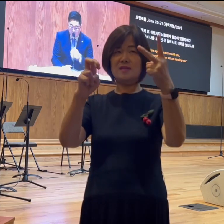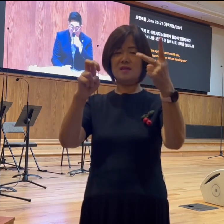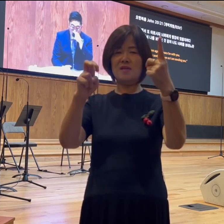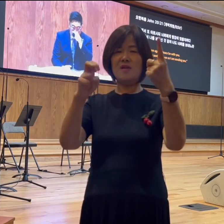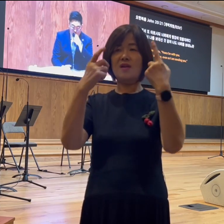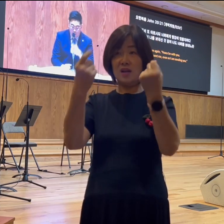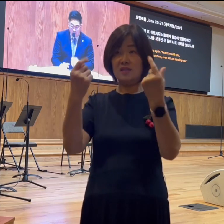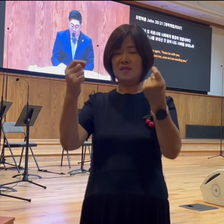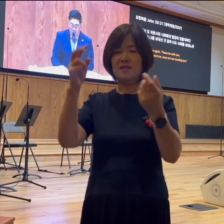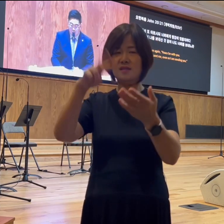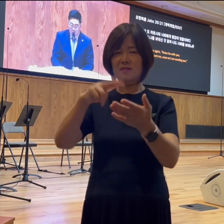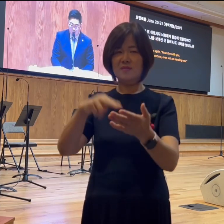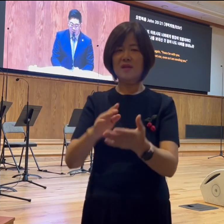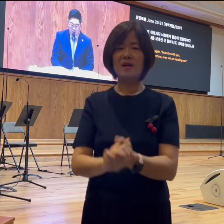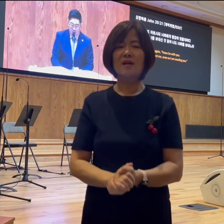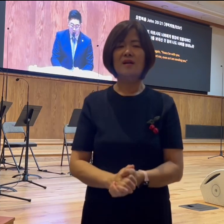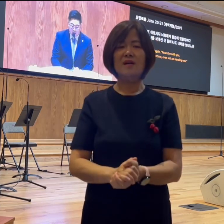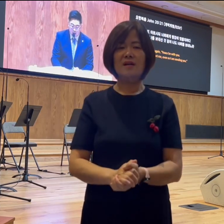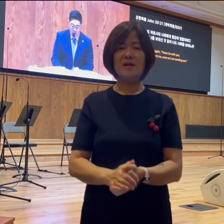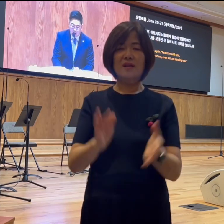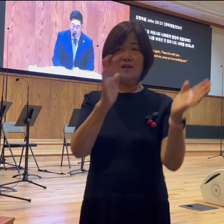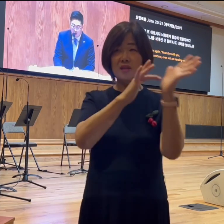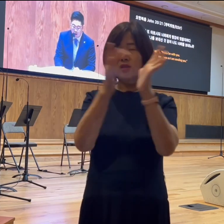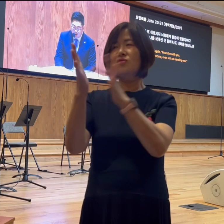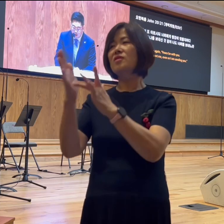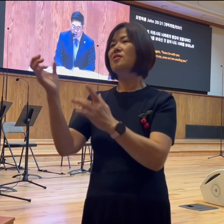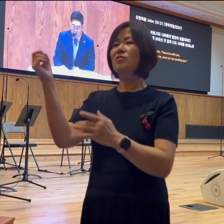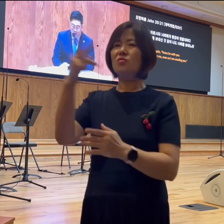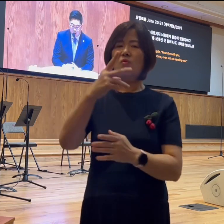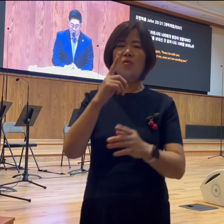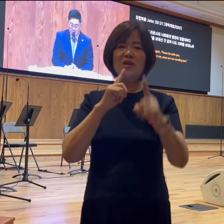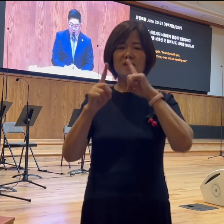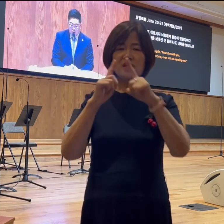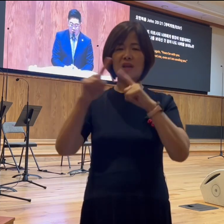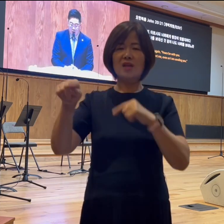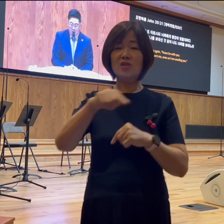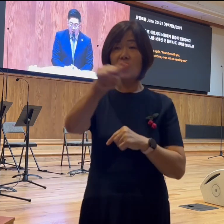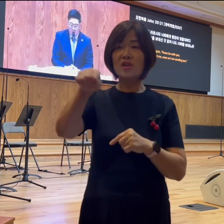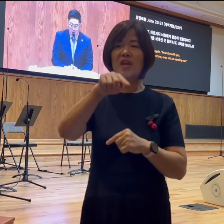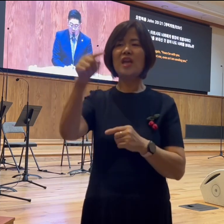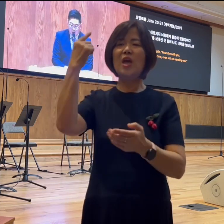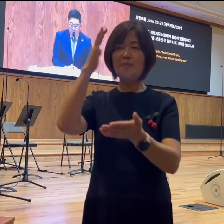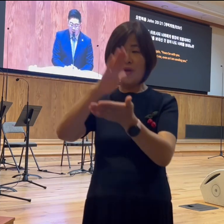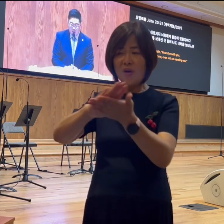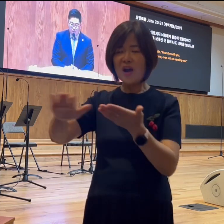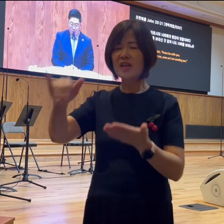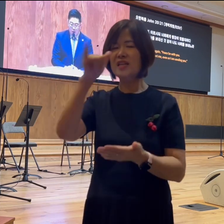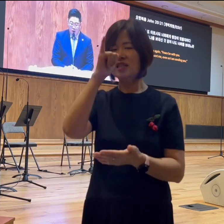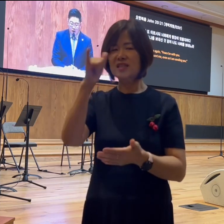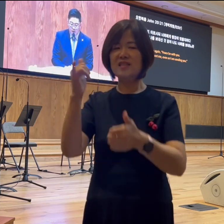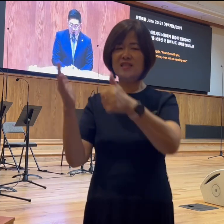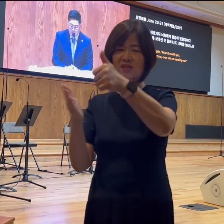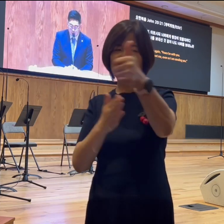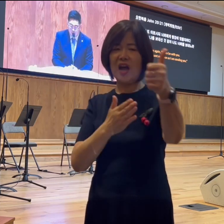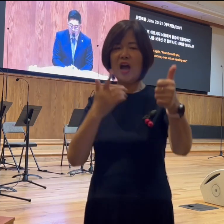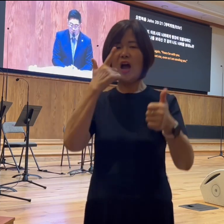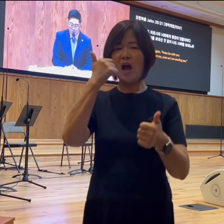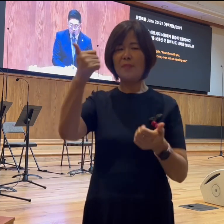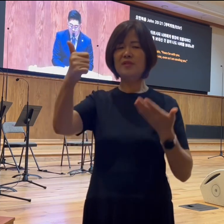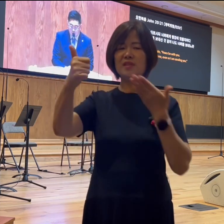우리 한 목소리로 한번 읽어보겠습니다. 시작. 예수께서 또 이르시되 너희에게 평강이